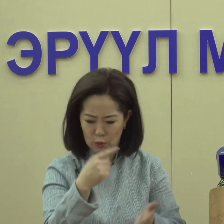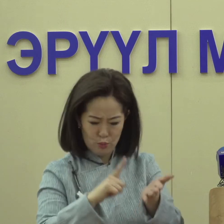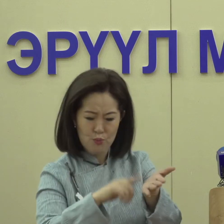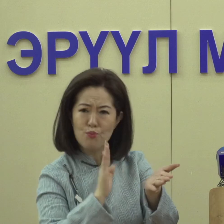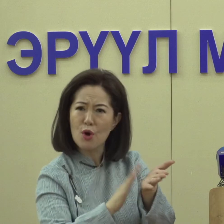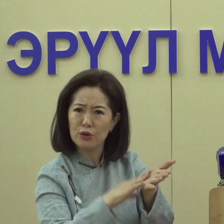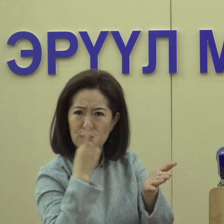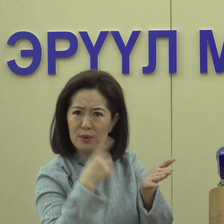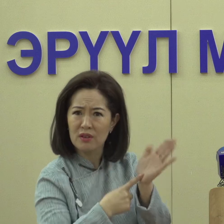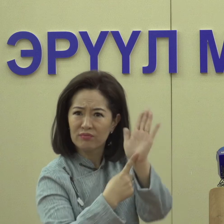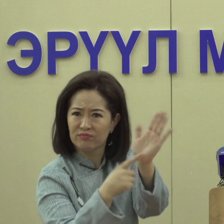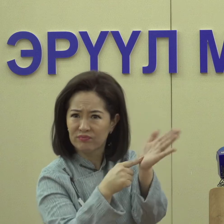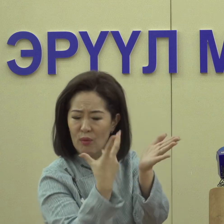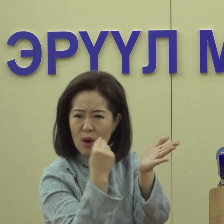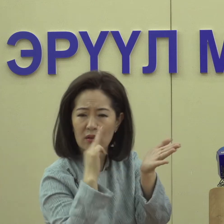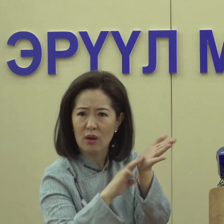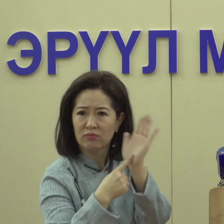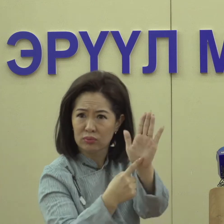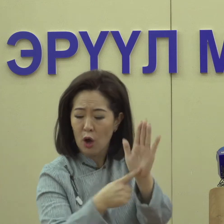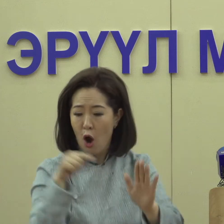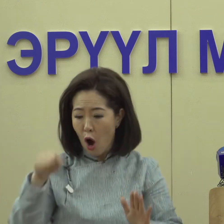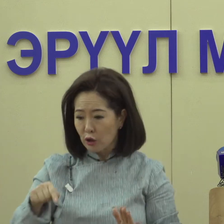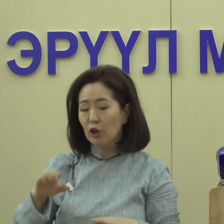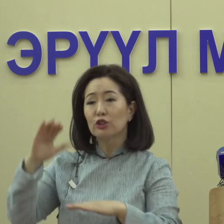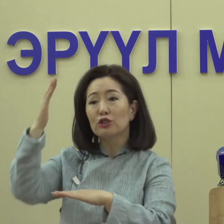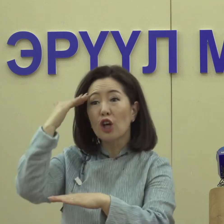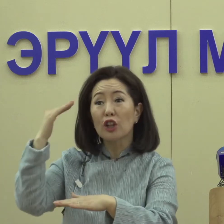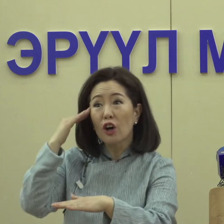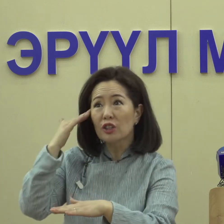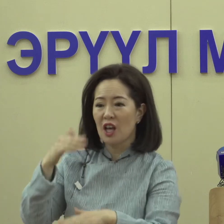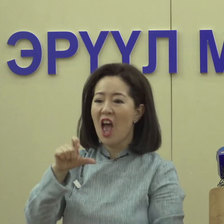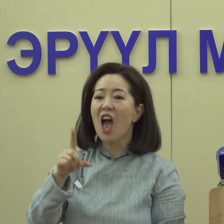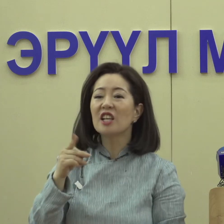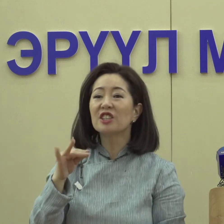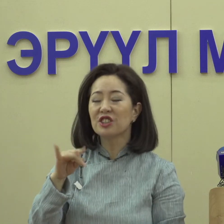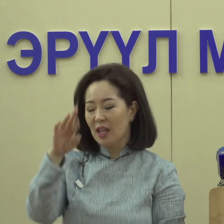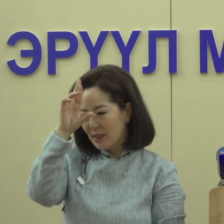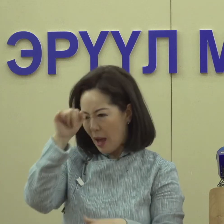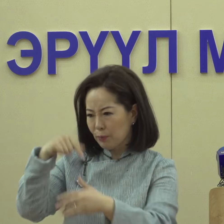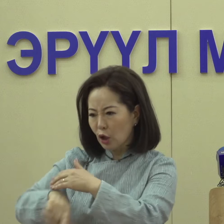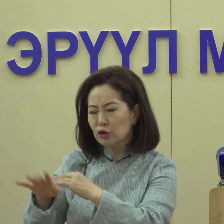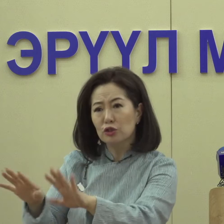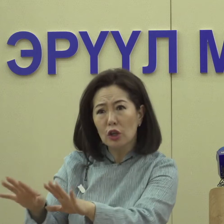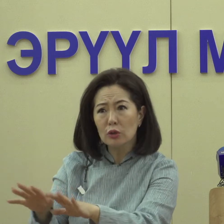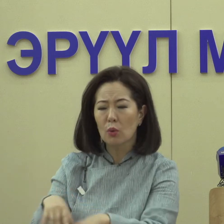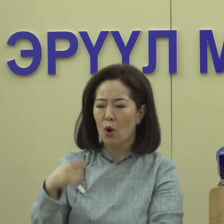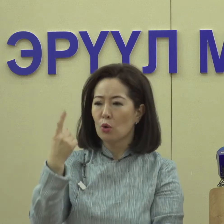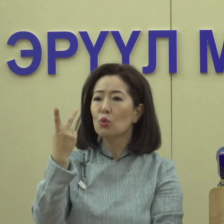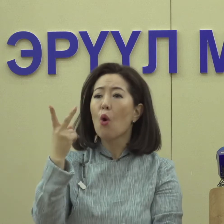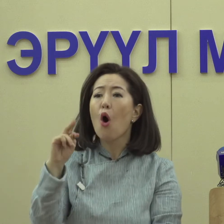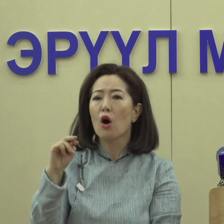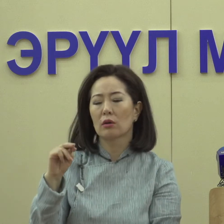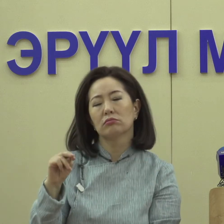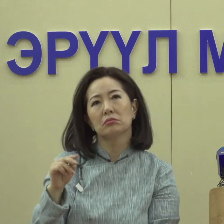танилцуулахын зүйтэй болов уу? Тэр өнөөдрийн байдлаар манай солонгосд элчин сайдын яамд 120 гаруй иргэн өргөдлөө өгсөн